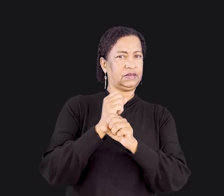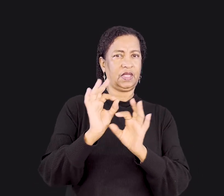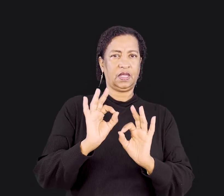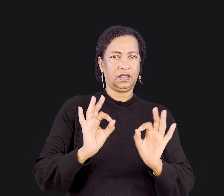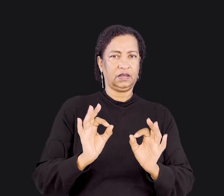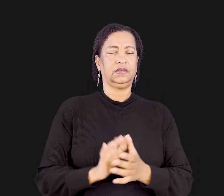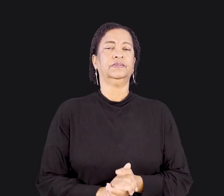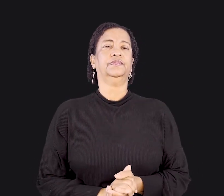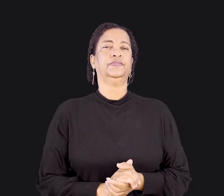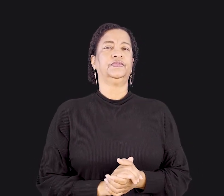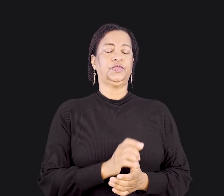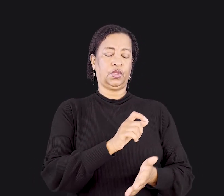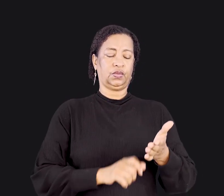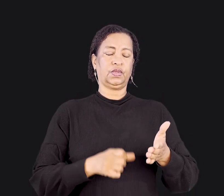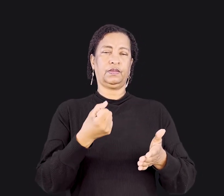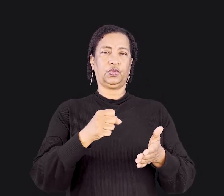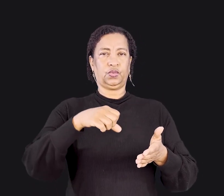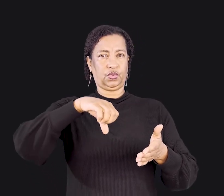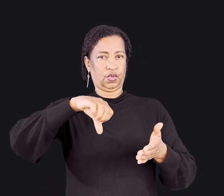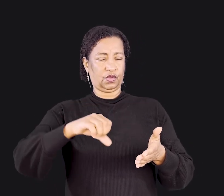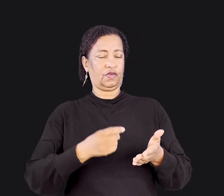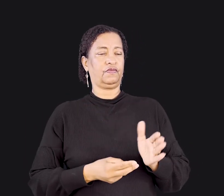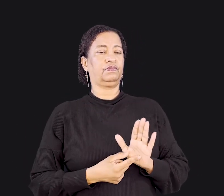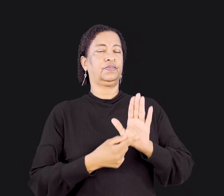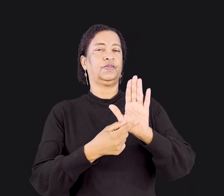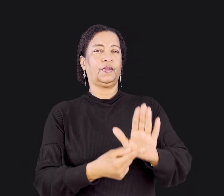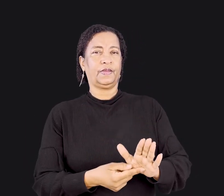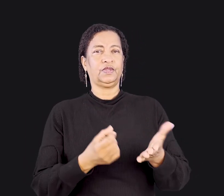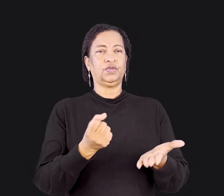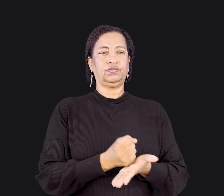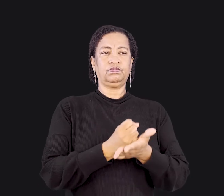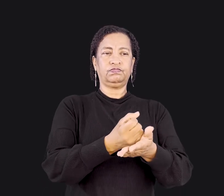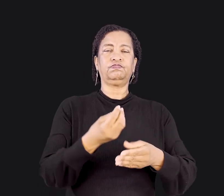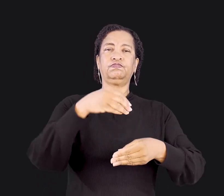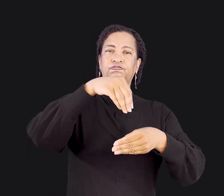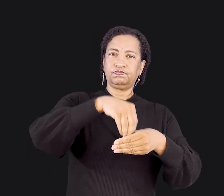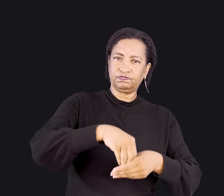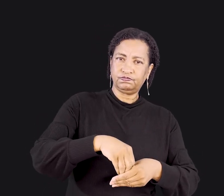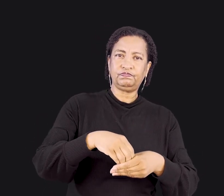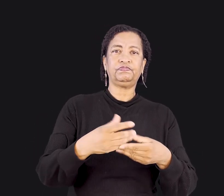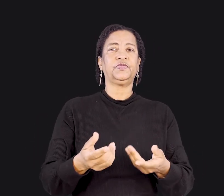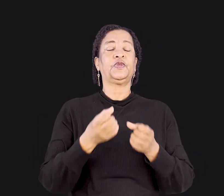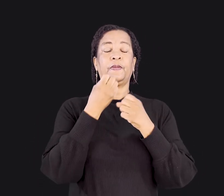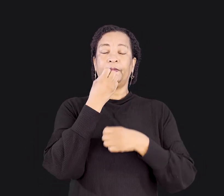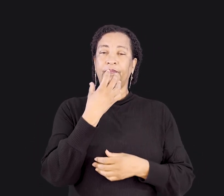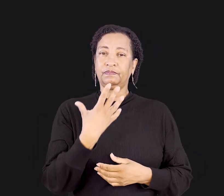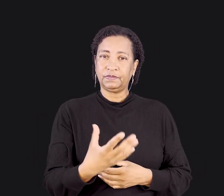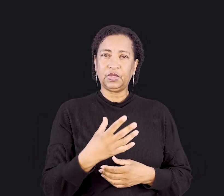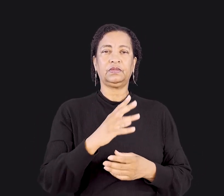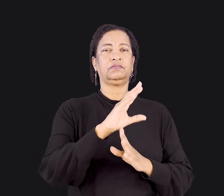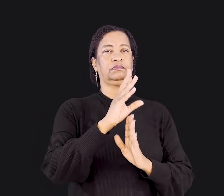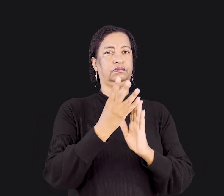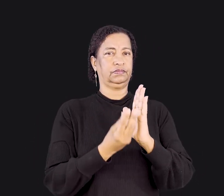Nos capítulos 8 e 9, Paulo apresentou os padrões de contribuição da igreja de Filipos que beneficiaram e muito a igreja de